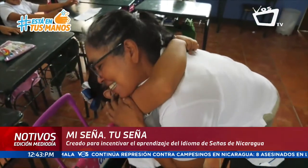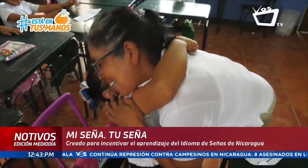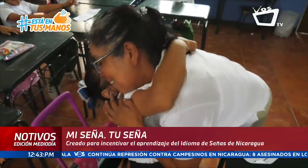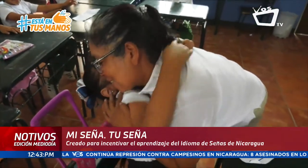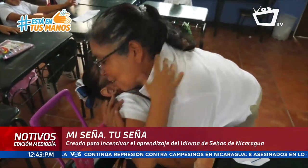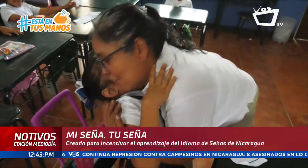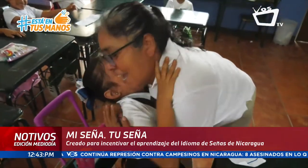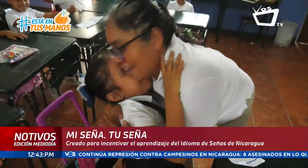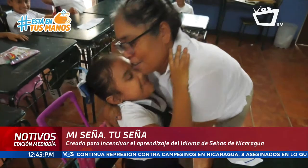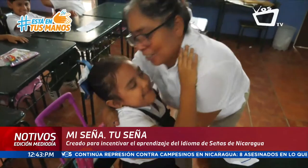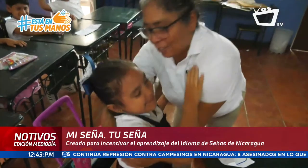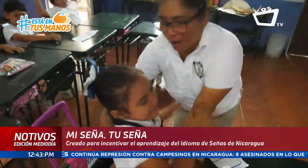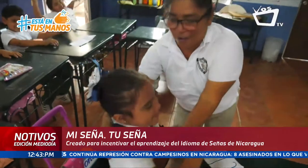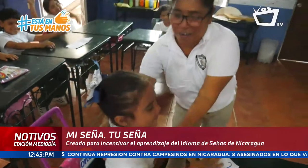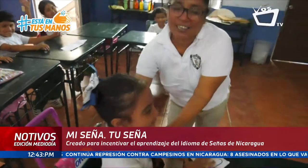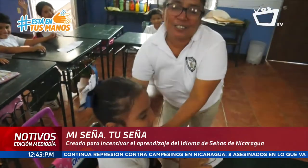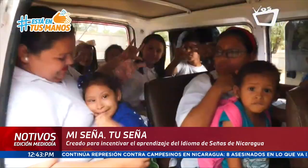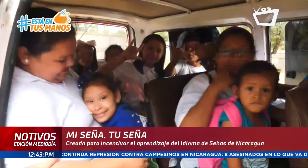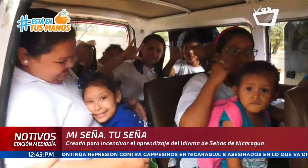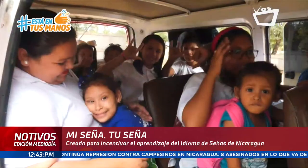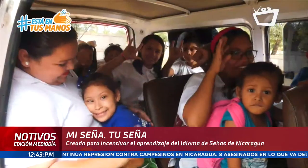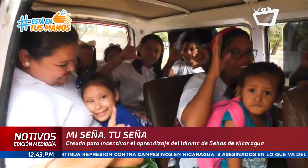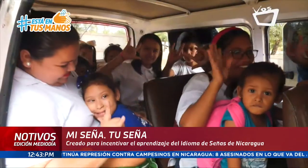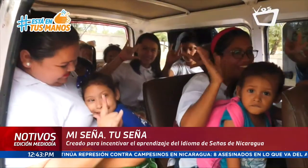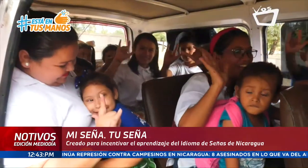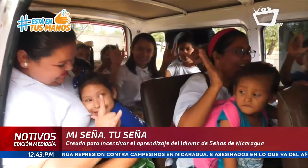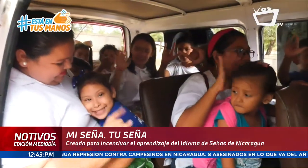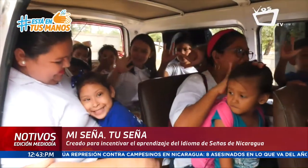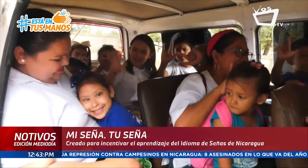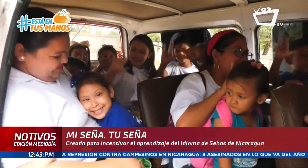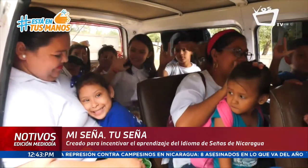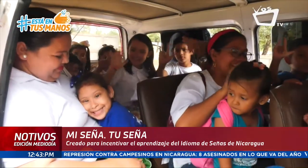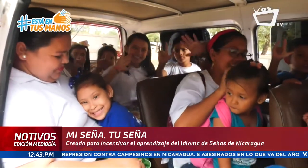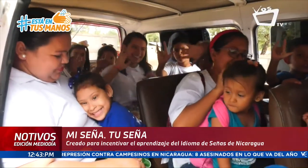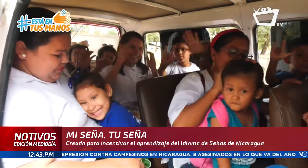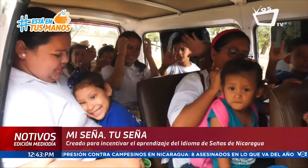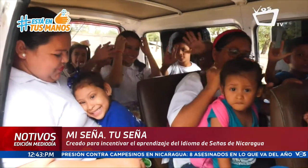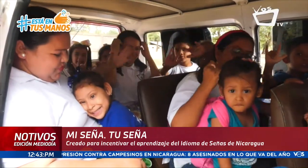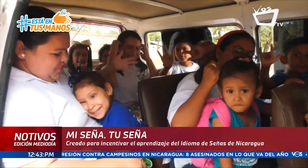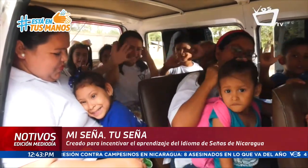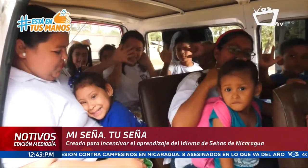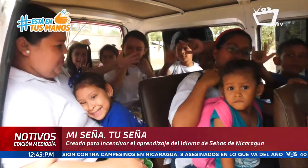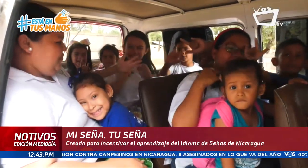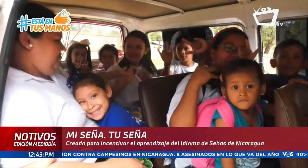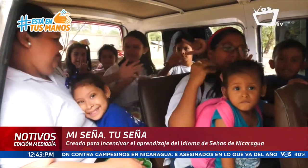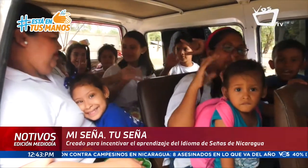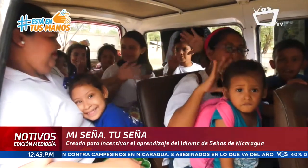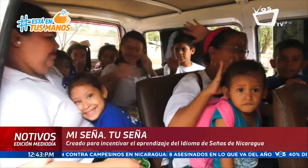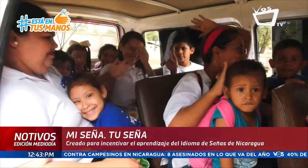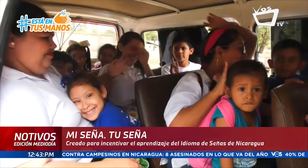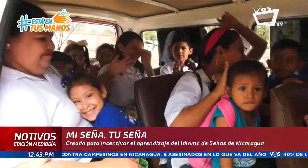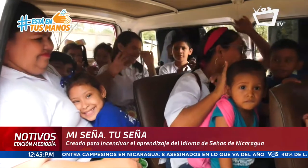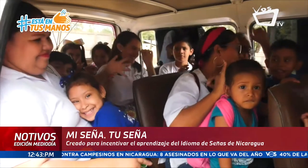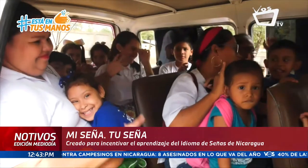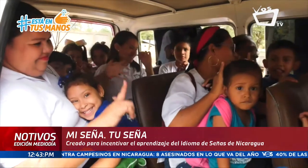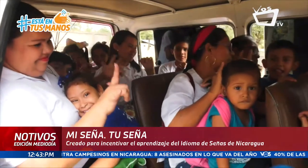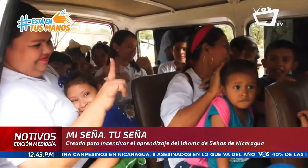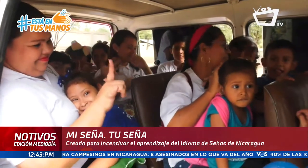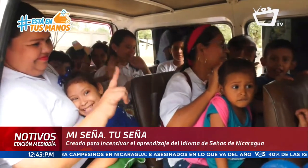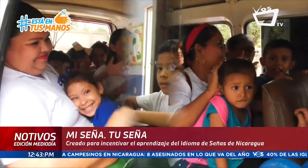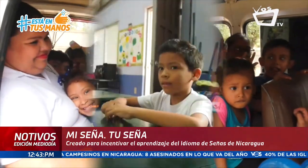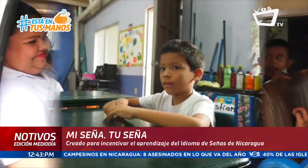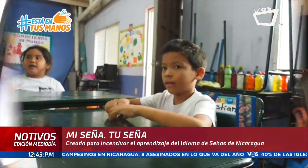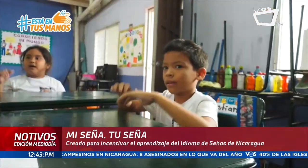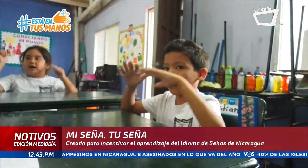este lenguaje de seña. Creo que va a ser un programa desde ya muy exitoso, donde también vamos a tenerlo en nuestras